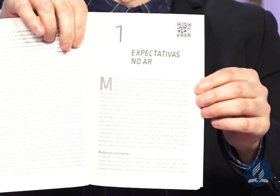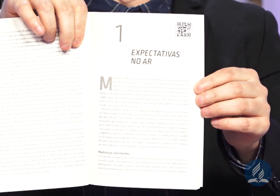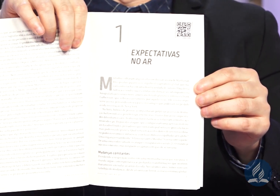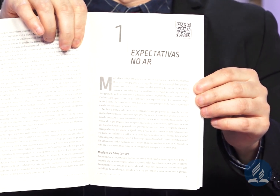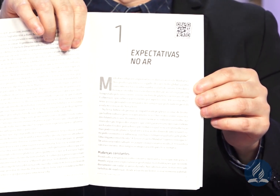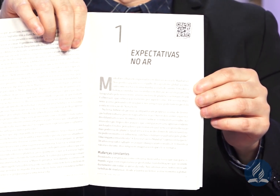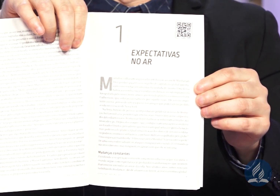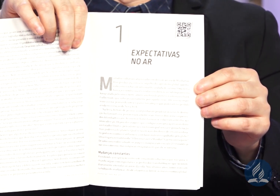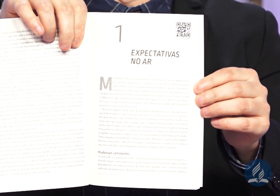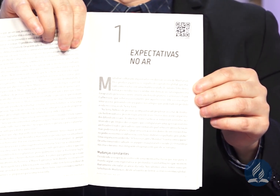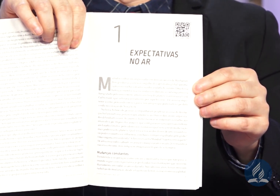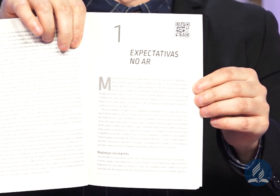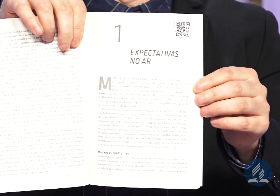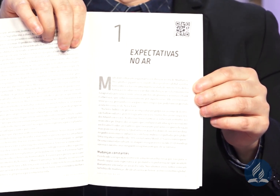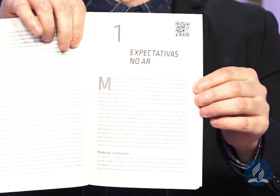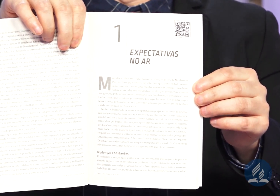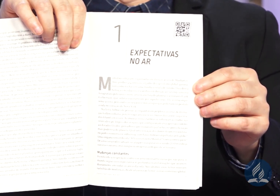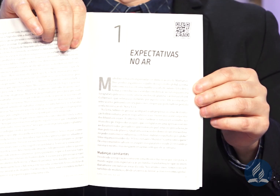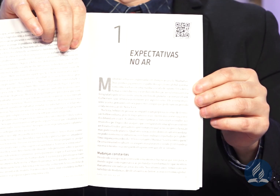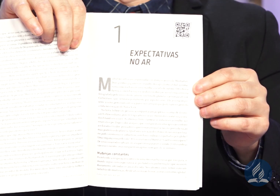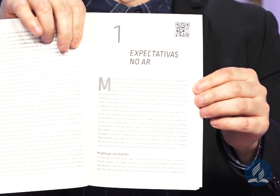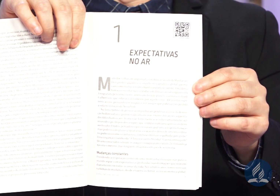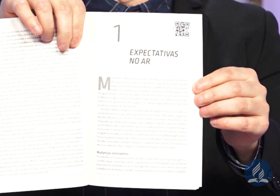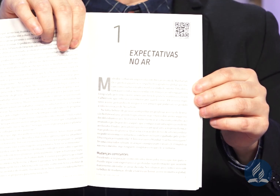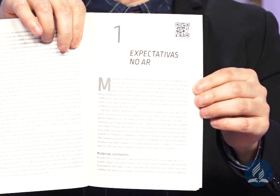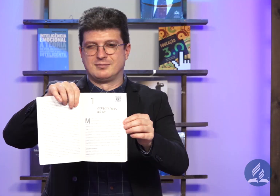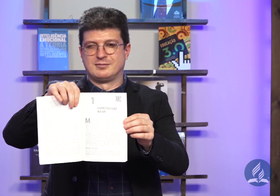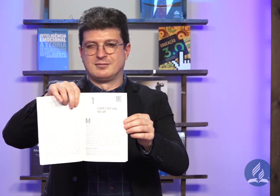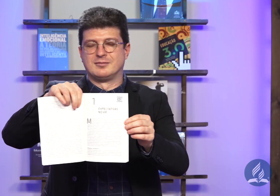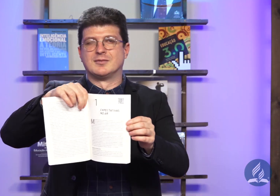Tá vendo esse quadradinho aqui no canto superior?